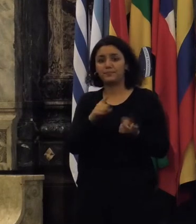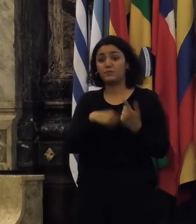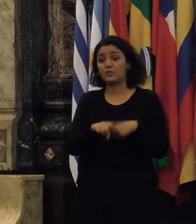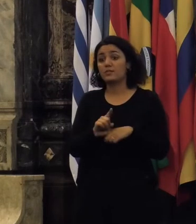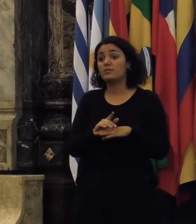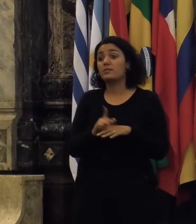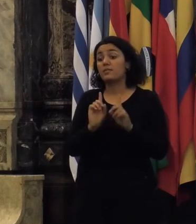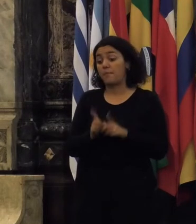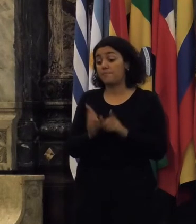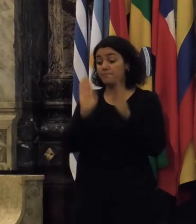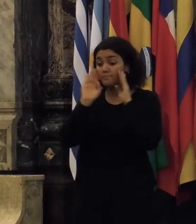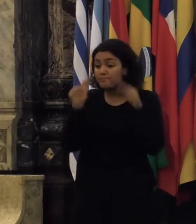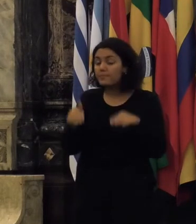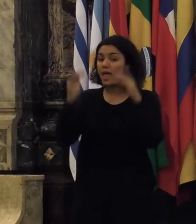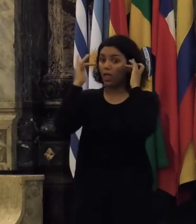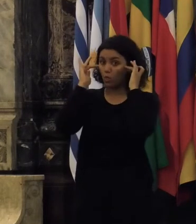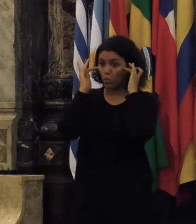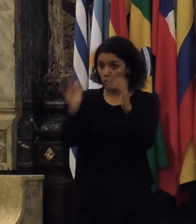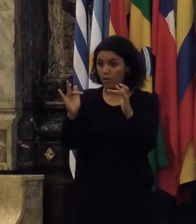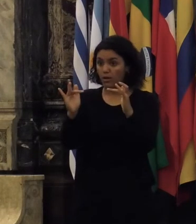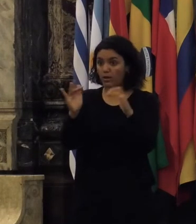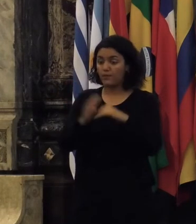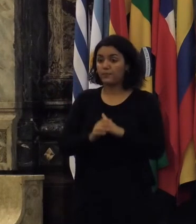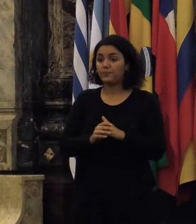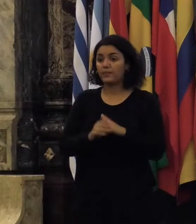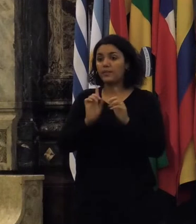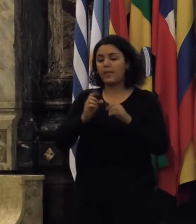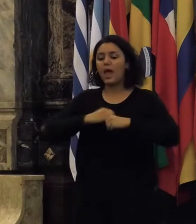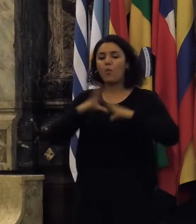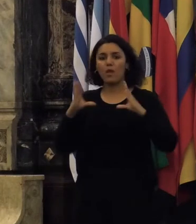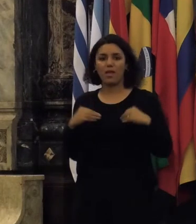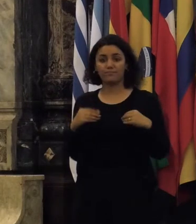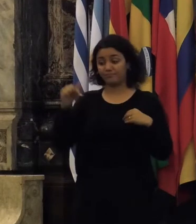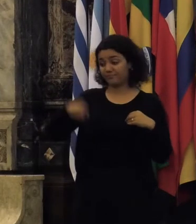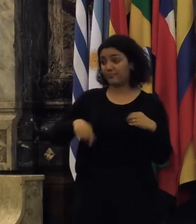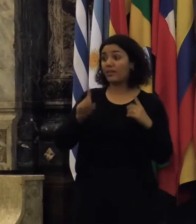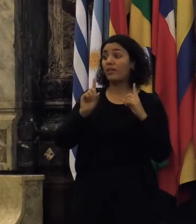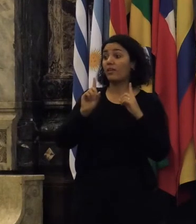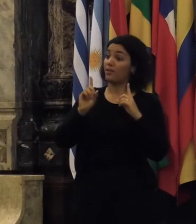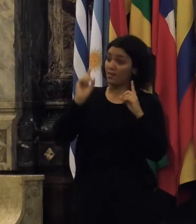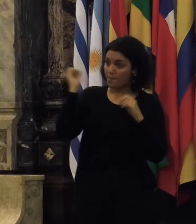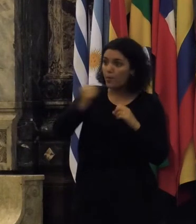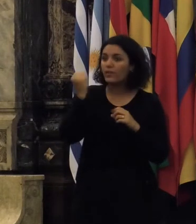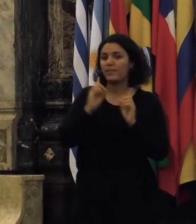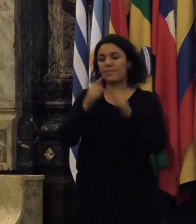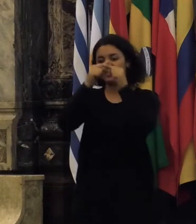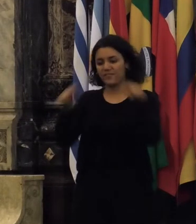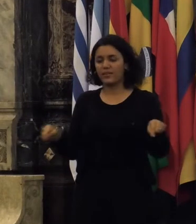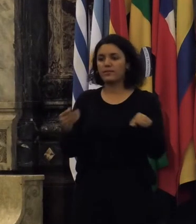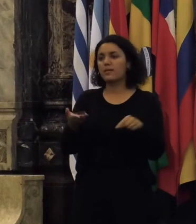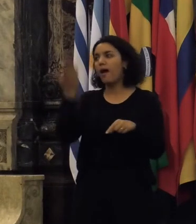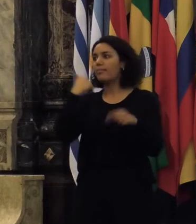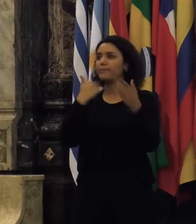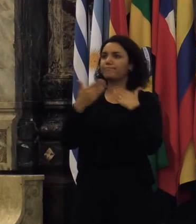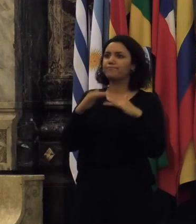Particularmente en lo educativo, en el campo de las escolar, porque acá también tenemos que distinguir. Hoy estábamos conversando, bueno, a ver si